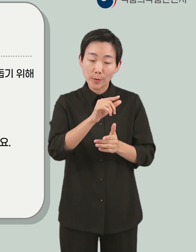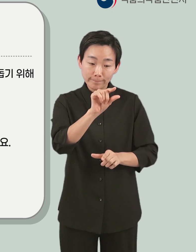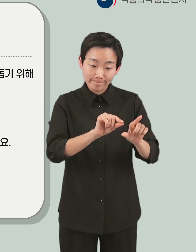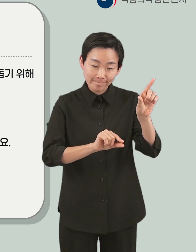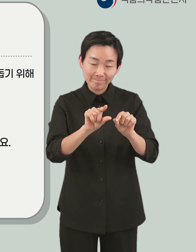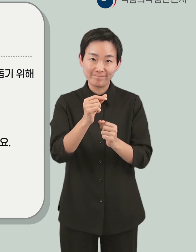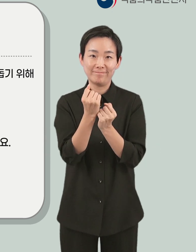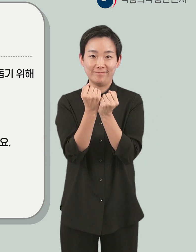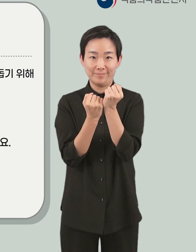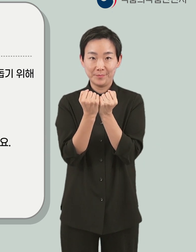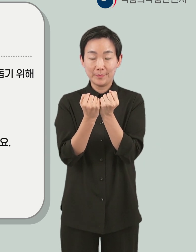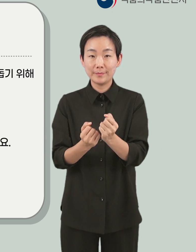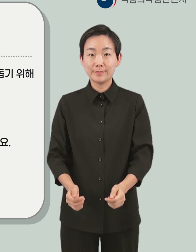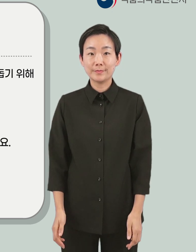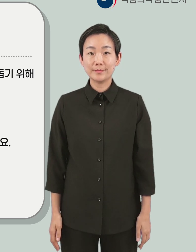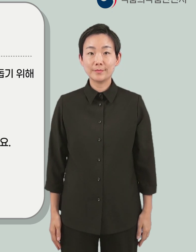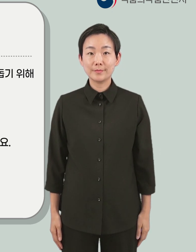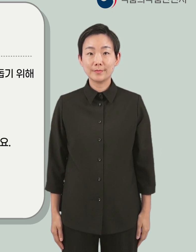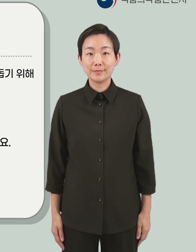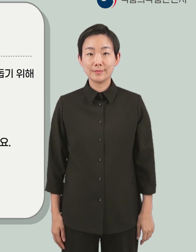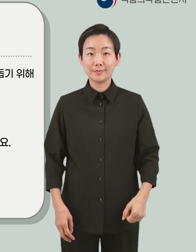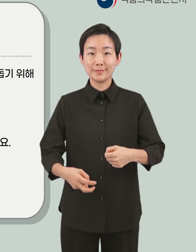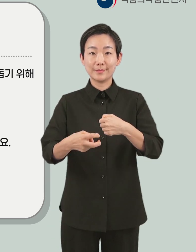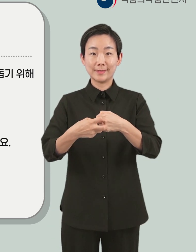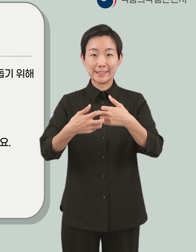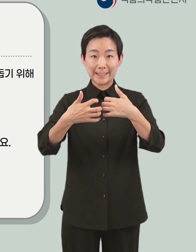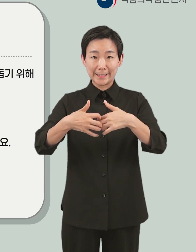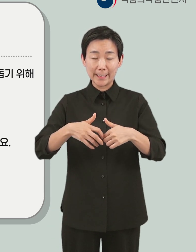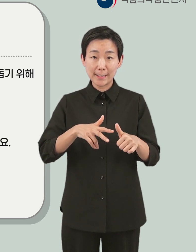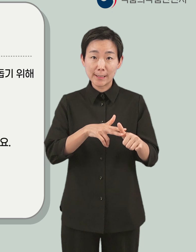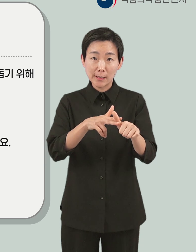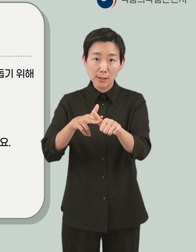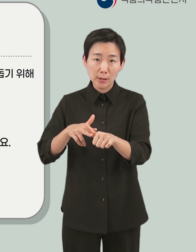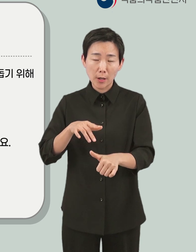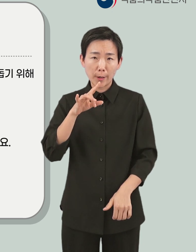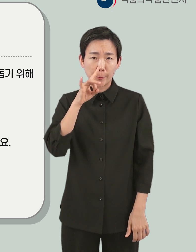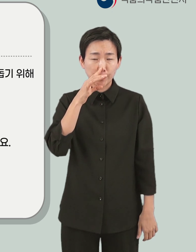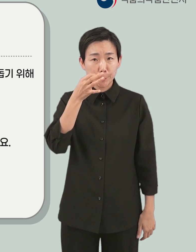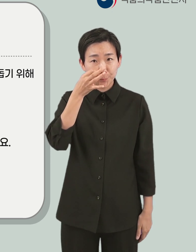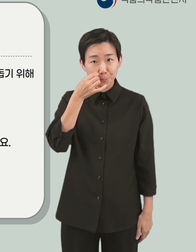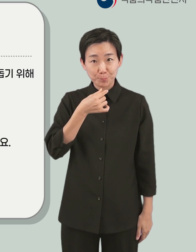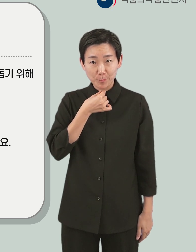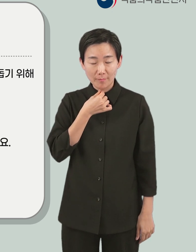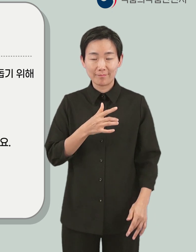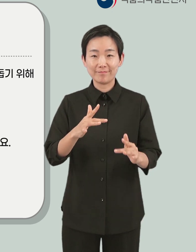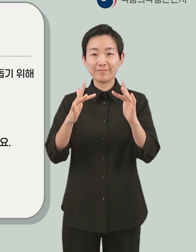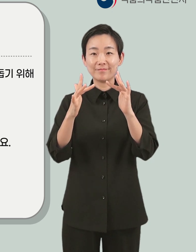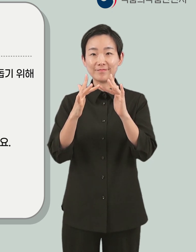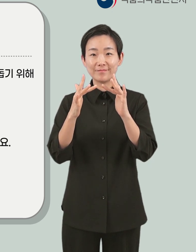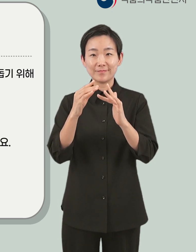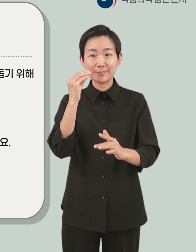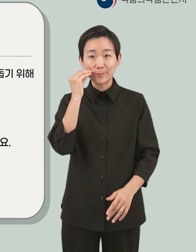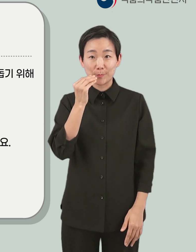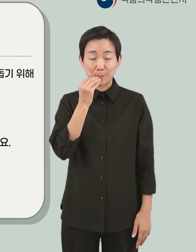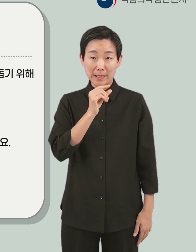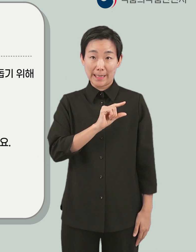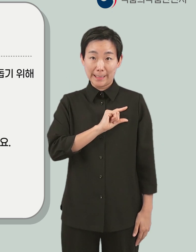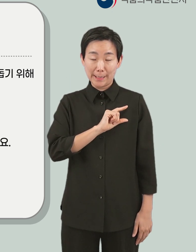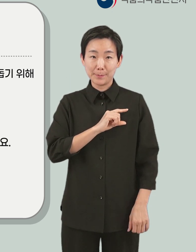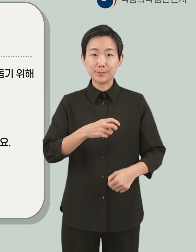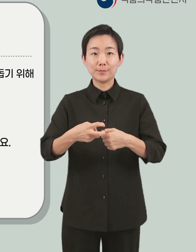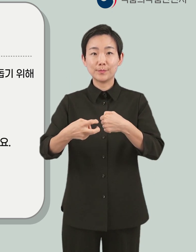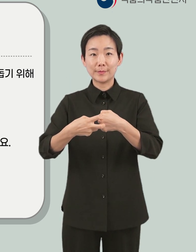의료기기에 관한 모든 내용을 담고 있지 않기 때문에 자세한 의료기기 정보는 의료기기 안심 책방에서 꼭